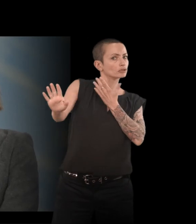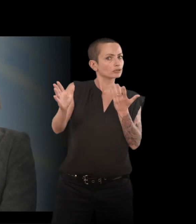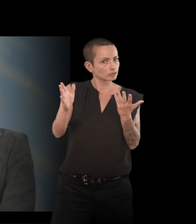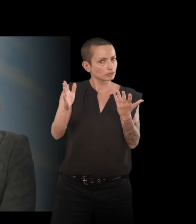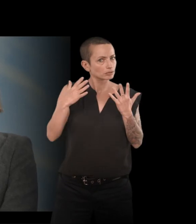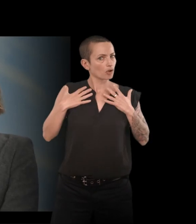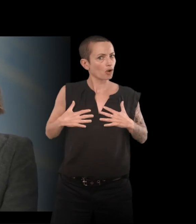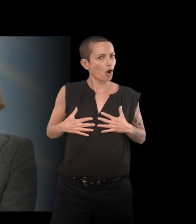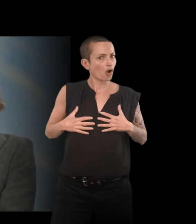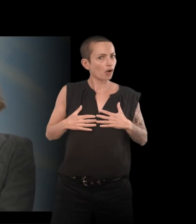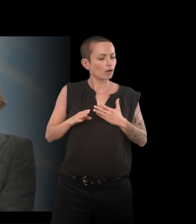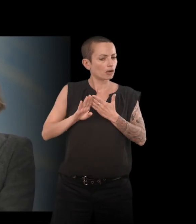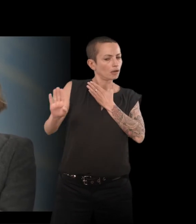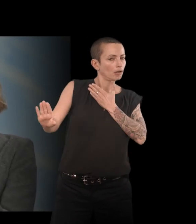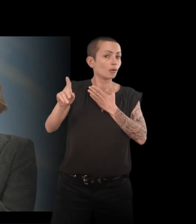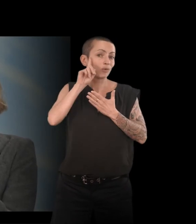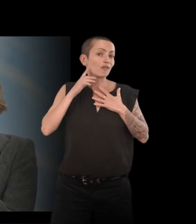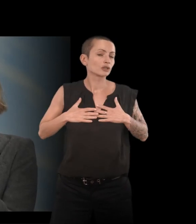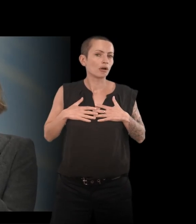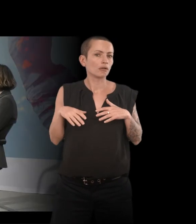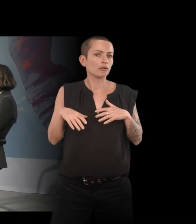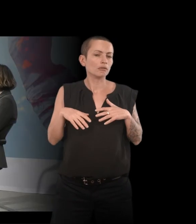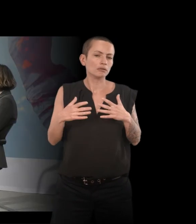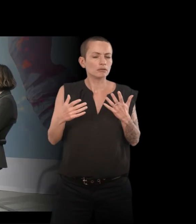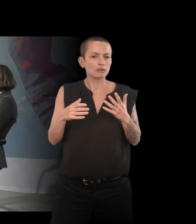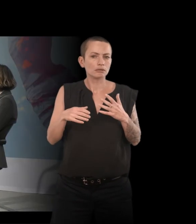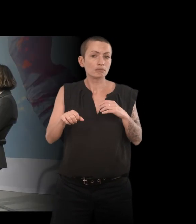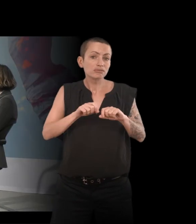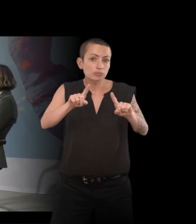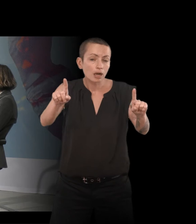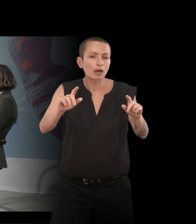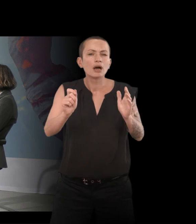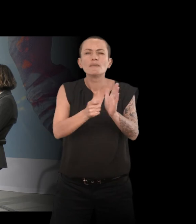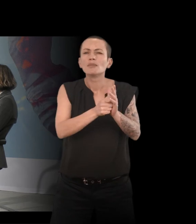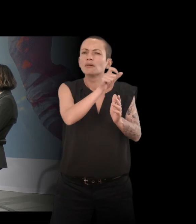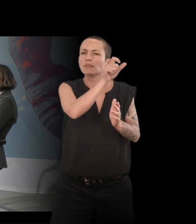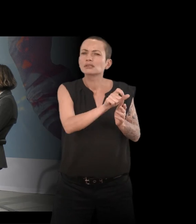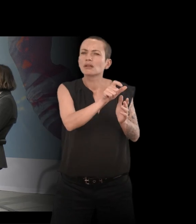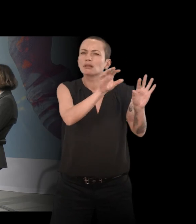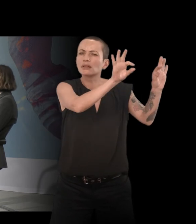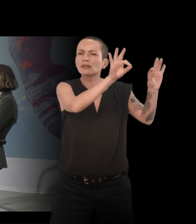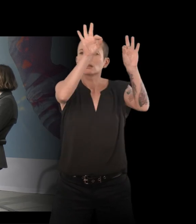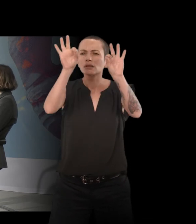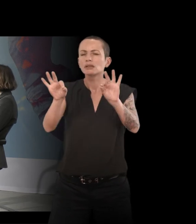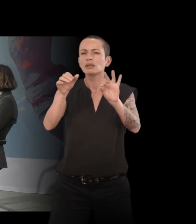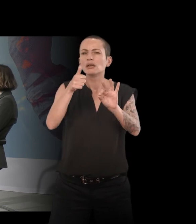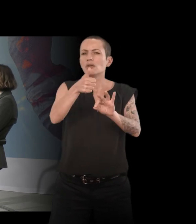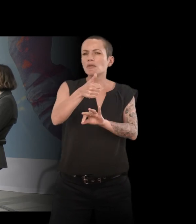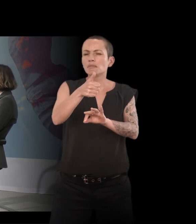corps physique qui est immobilisé. Vous citez Mathias Malzu à un moment qui se dit menoté à sa... Enfin, cadenassé à sa perfusion.